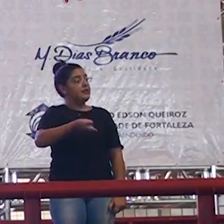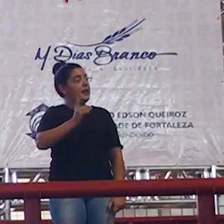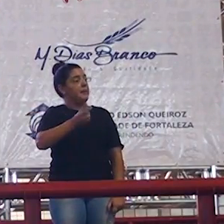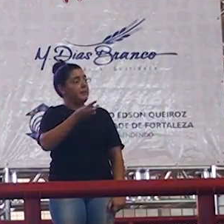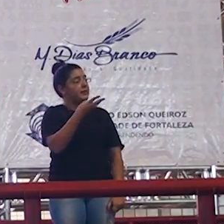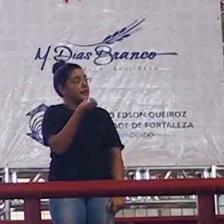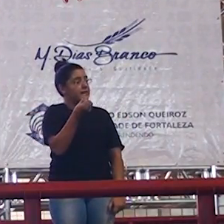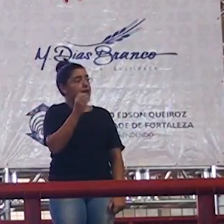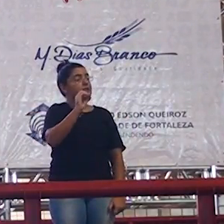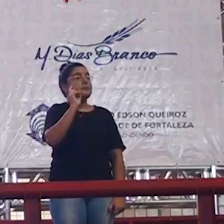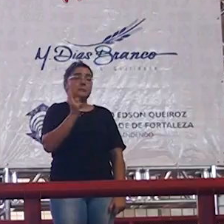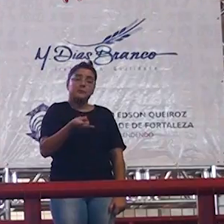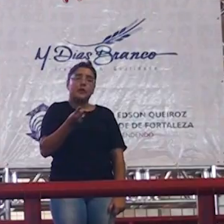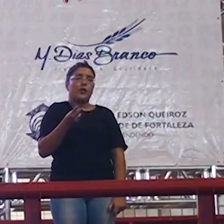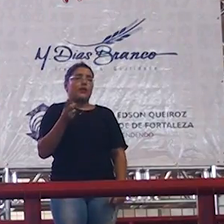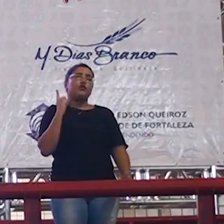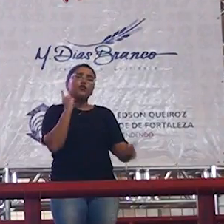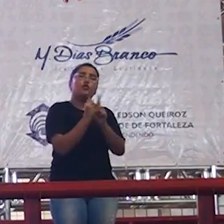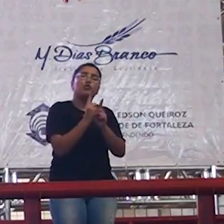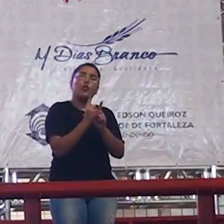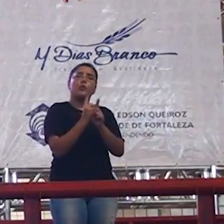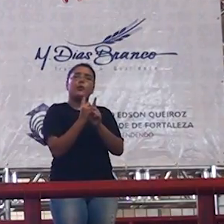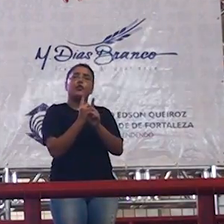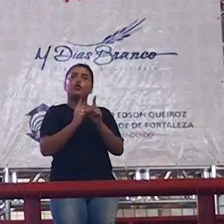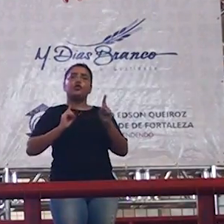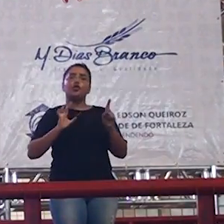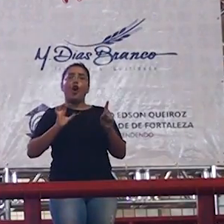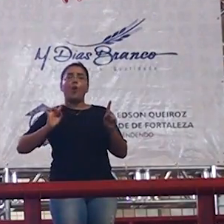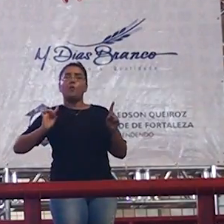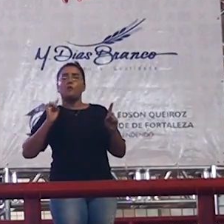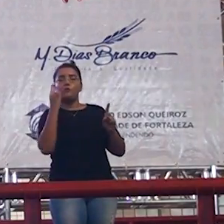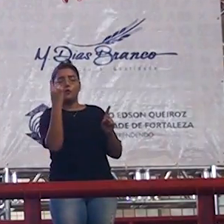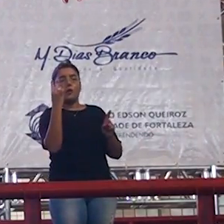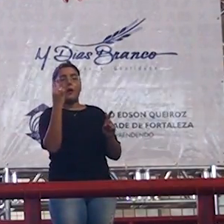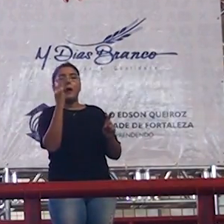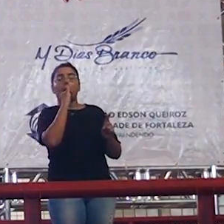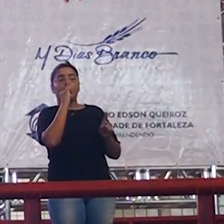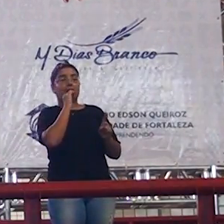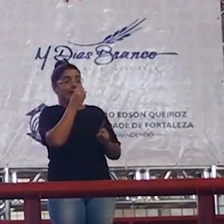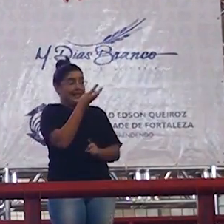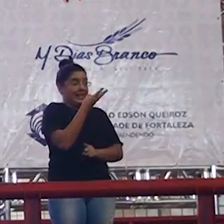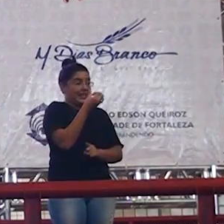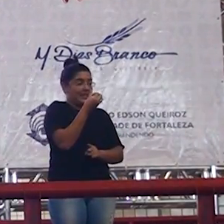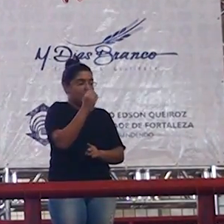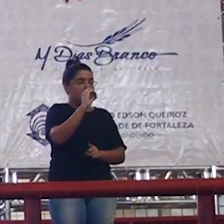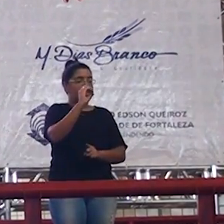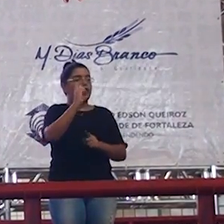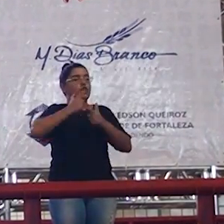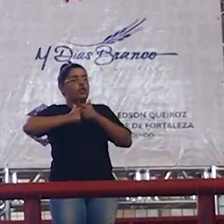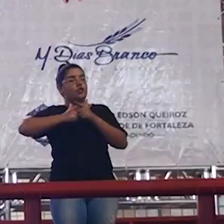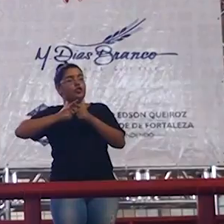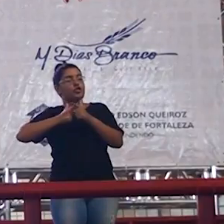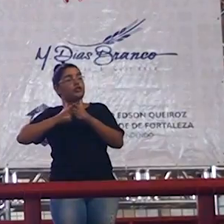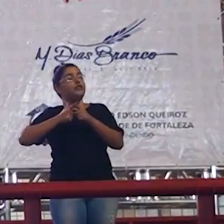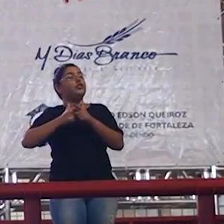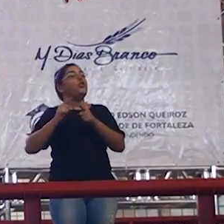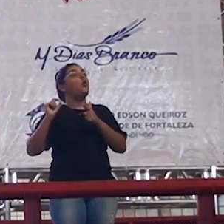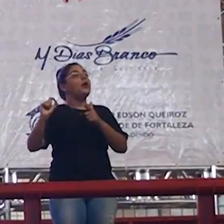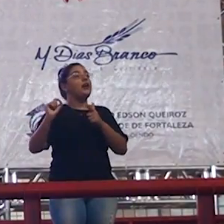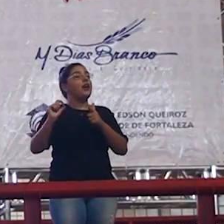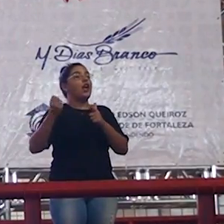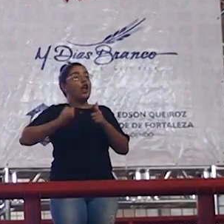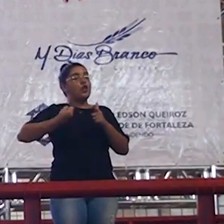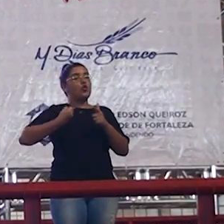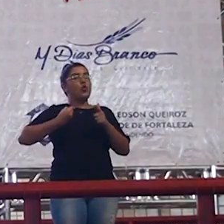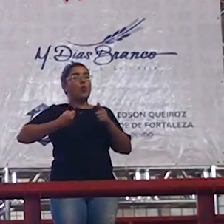360. Então, se você quer descobrir um apenas, você pega 360 e divide pelo número de lados,